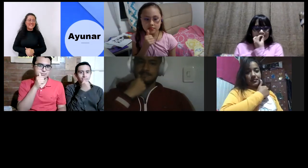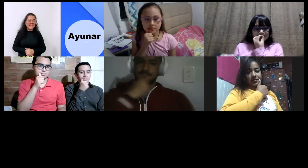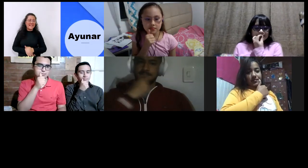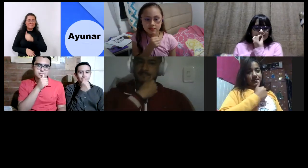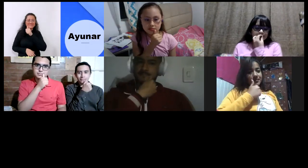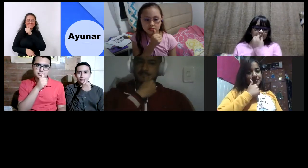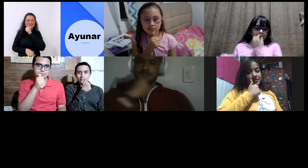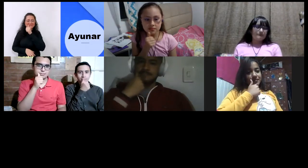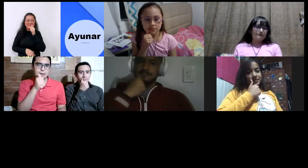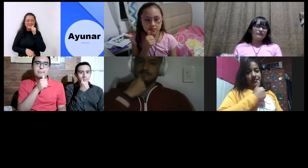cerrada.